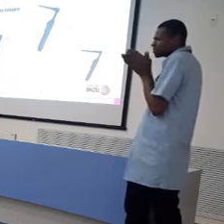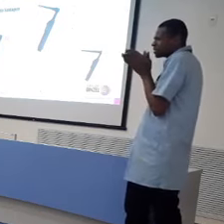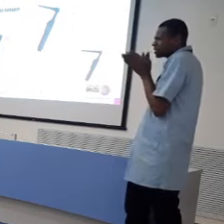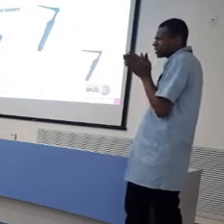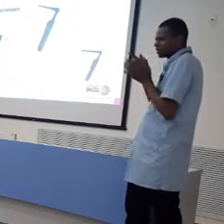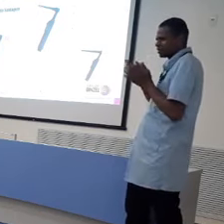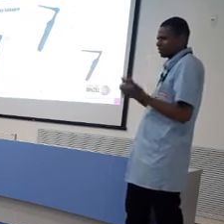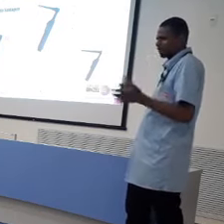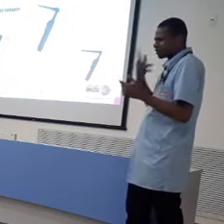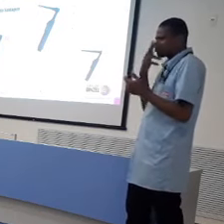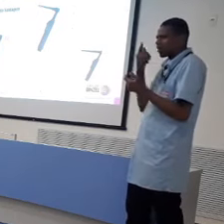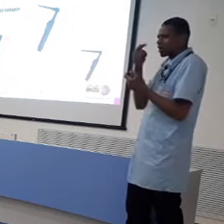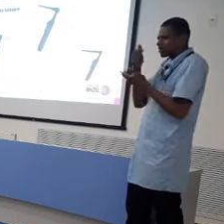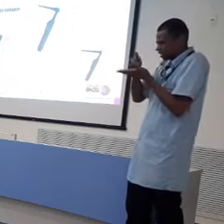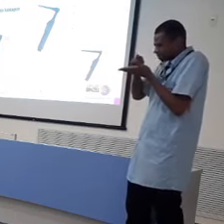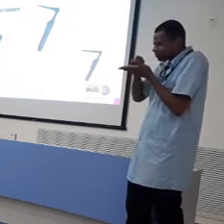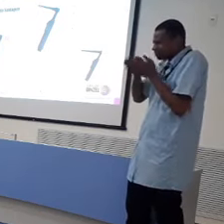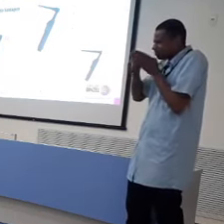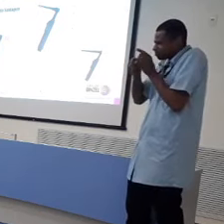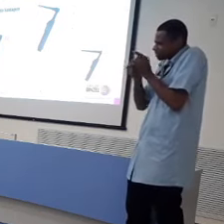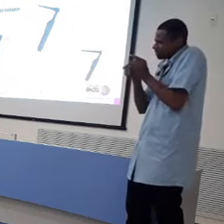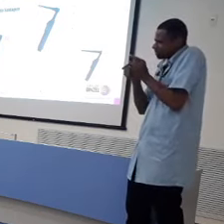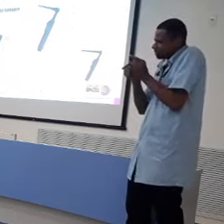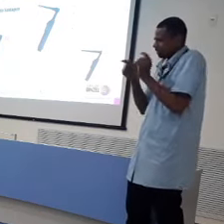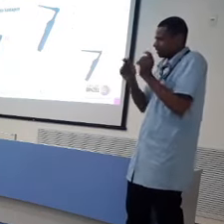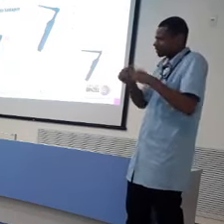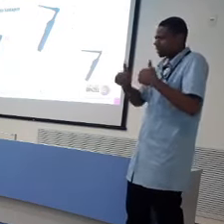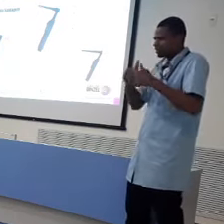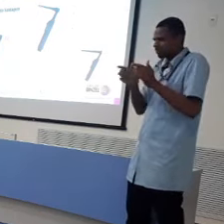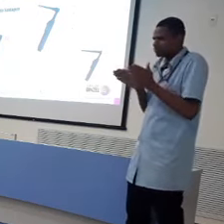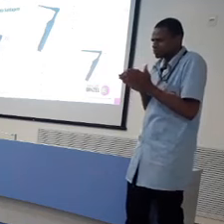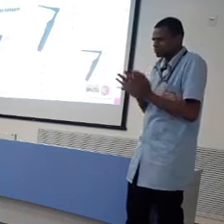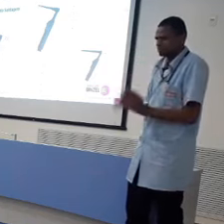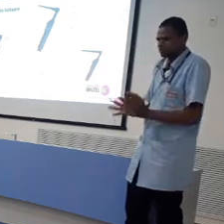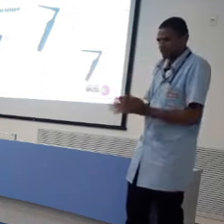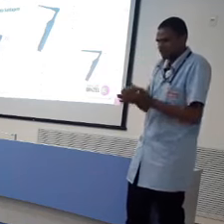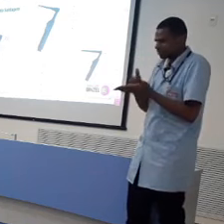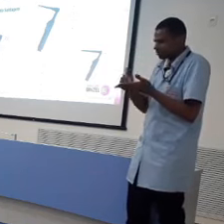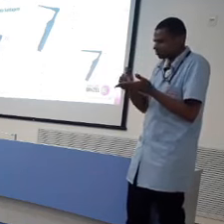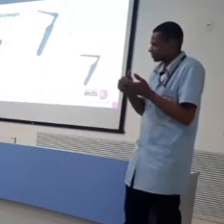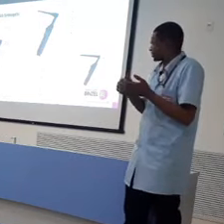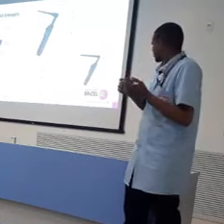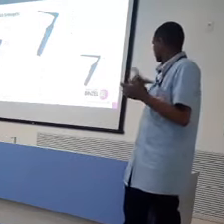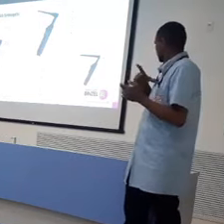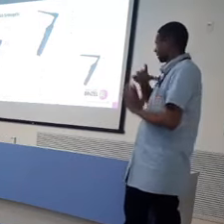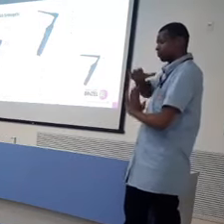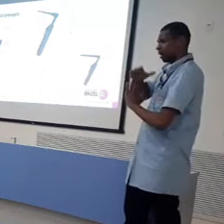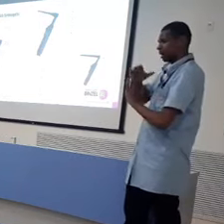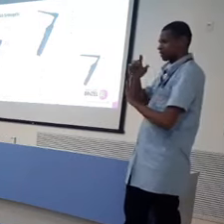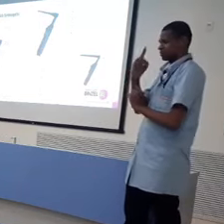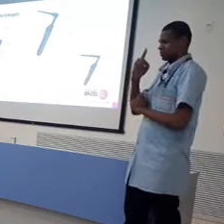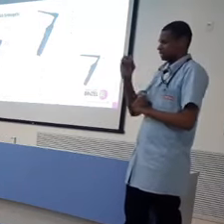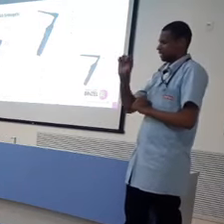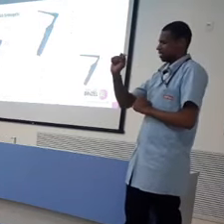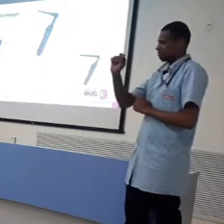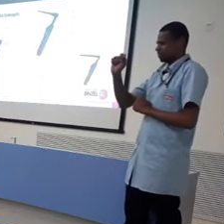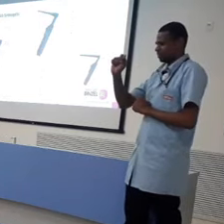pô, essa tocha é pequenininha, maneira, consigo fazer trabalho pequeno, ela trabalha ali no máximo a 100